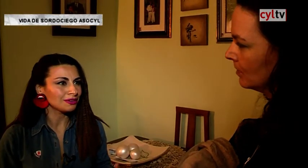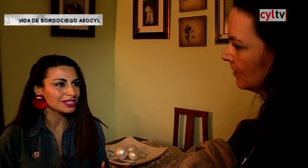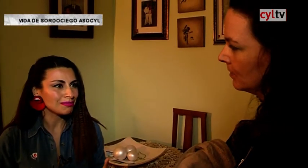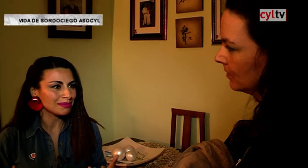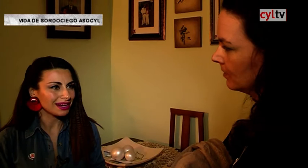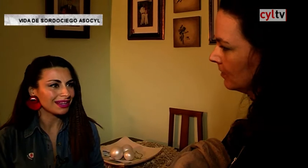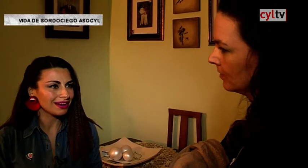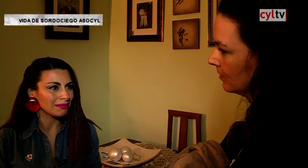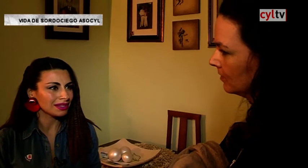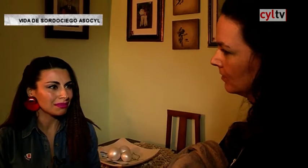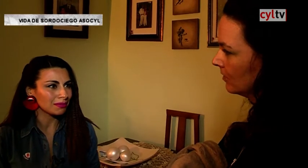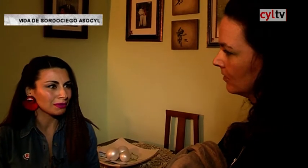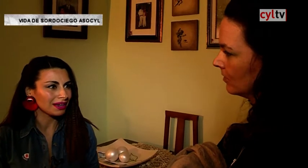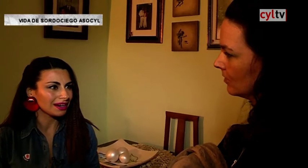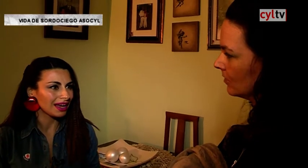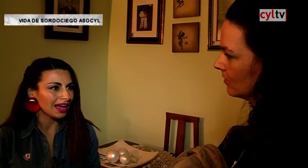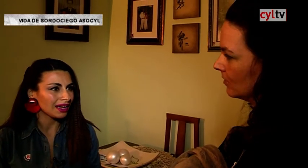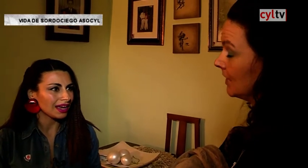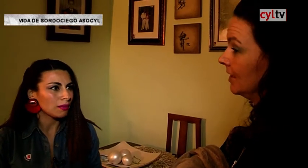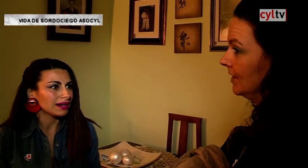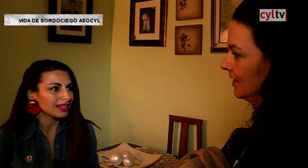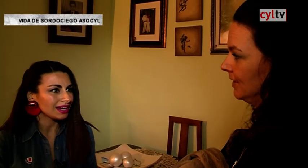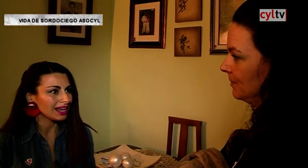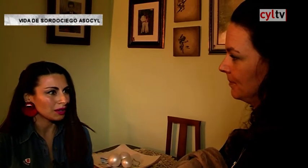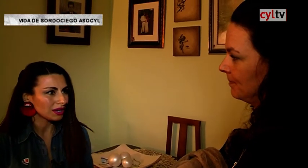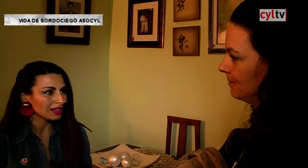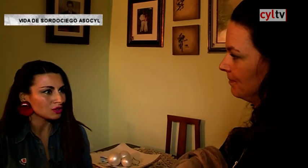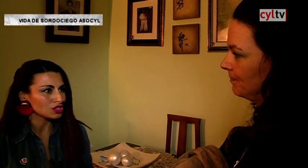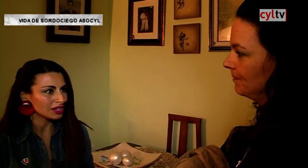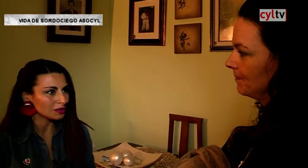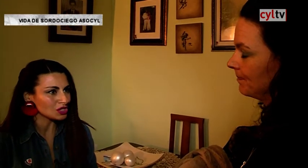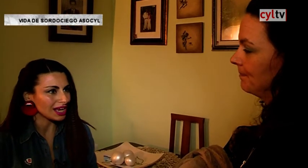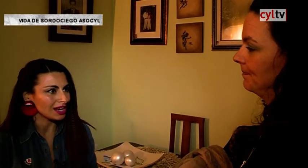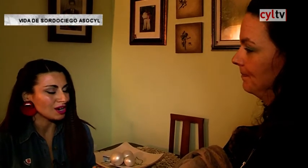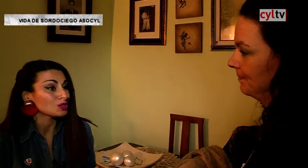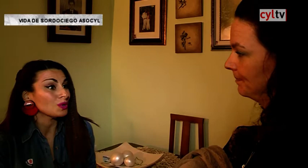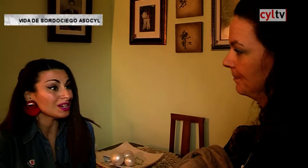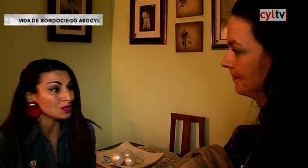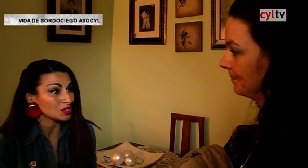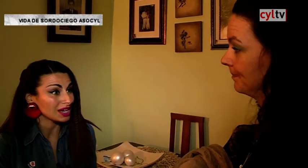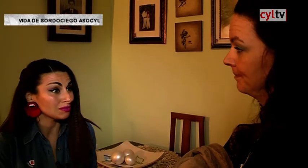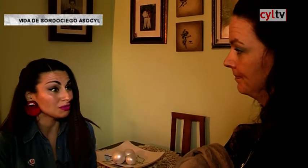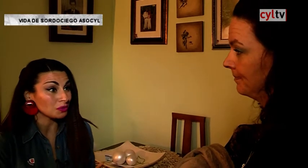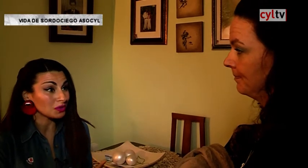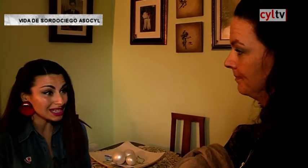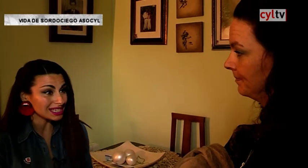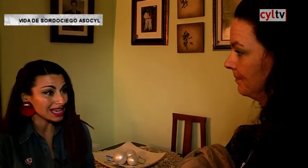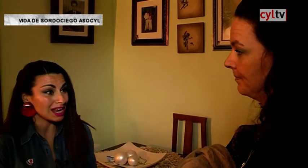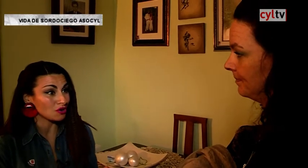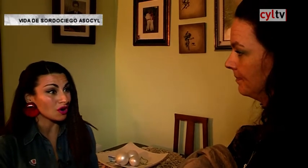esté preparada realmente para poder aprender el lenguaje de los signos en los colegios? ¿Que no crees que sea algo